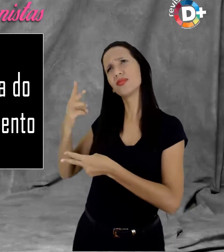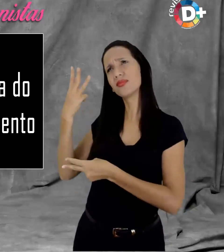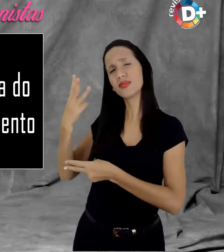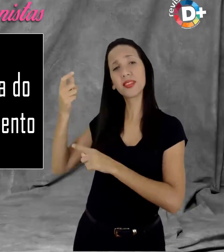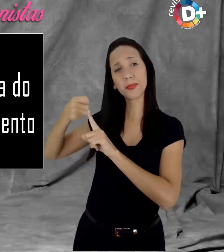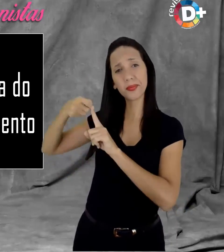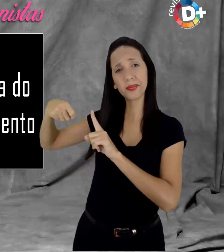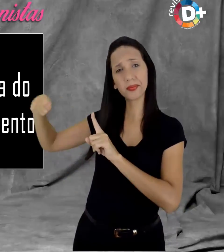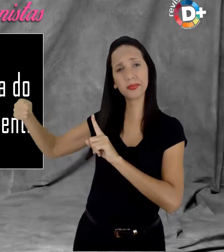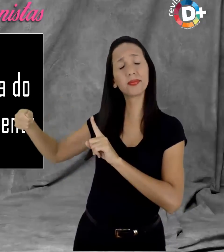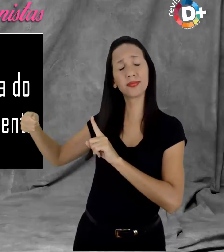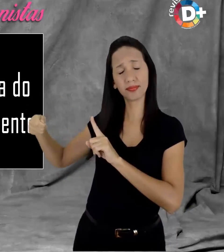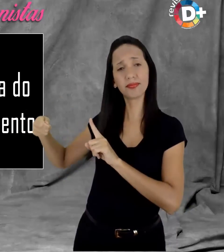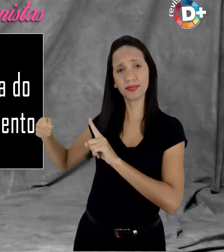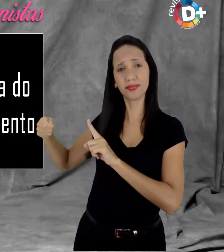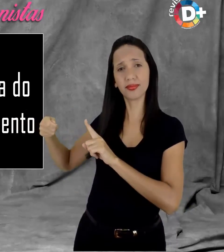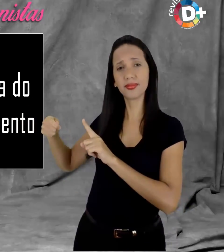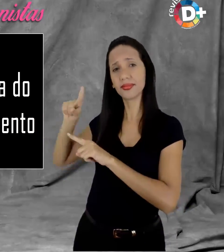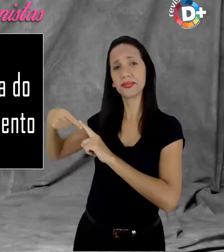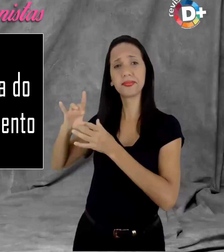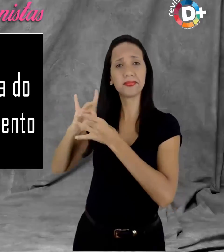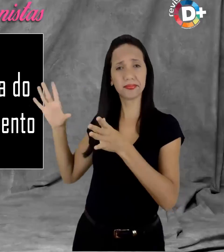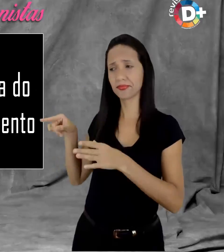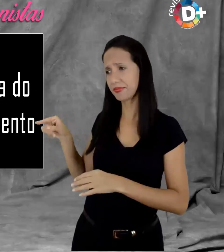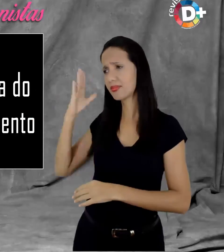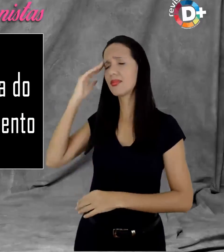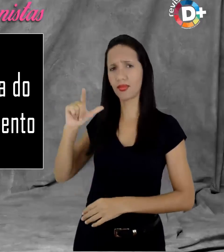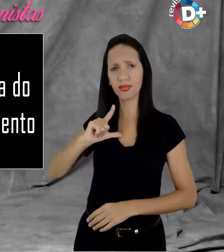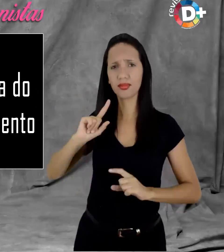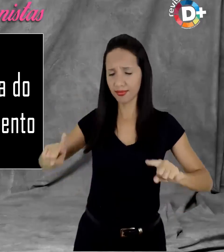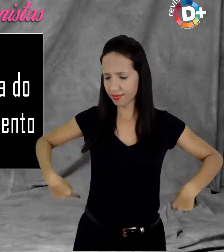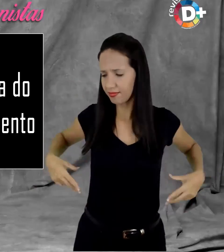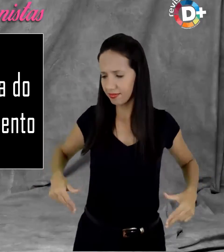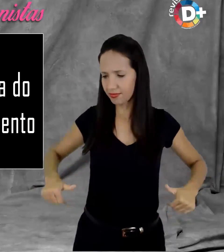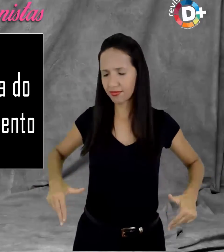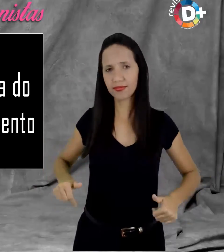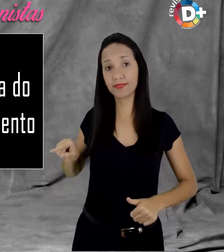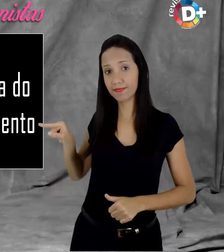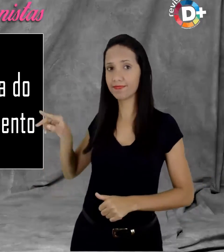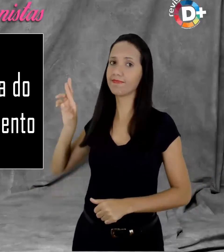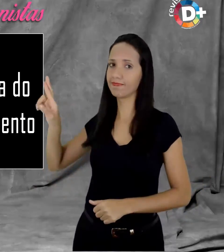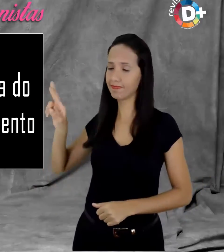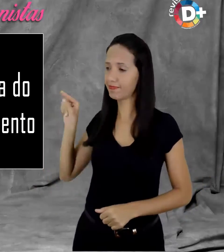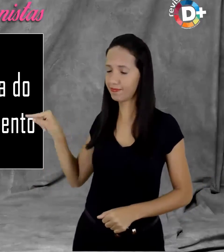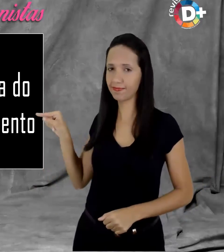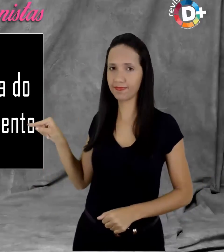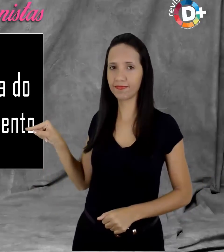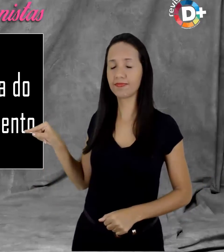ficou por apenas 3 meses. Ele sabe que eu estou na cadeira de rodas por causa dele,